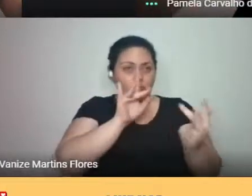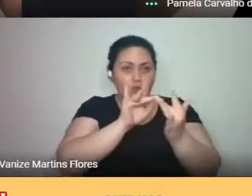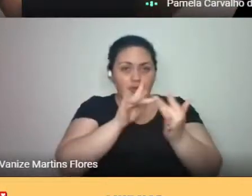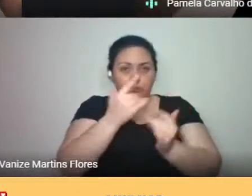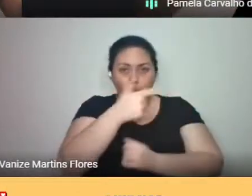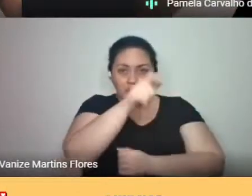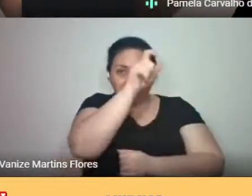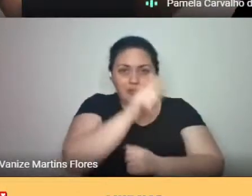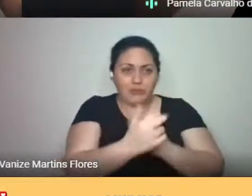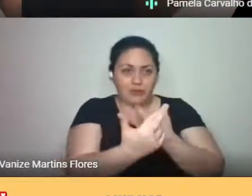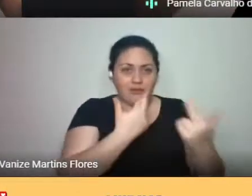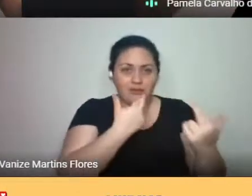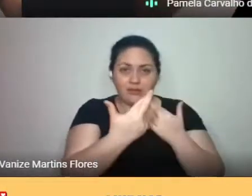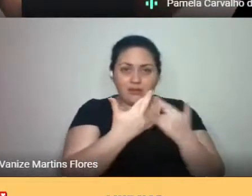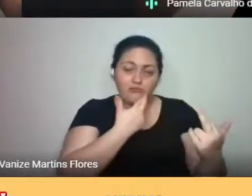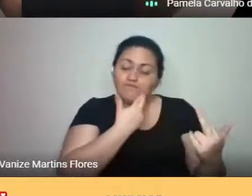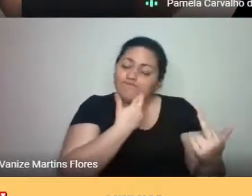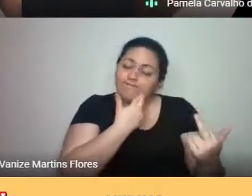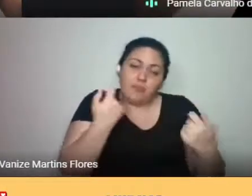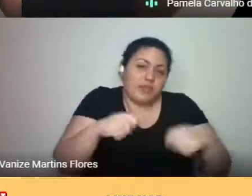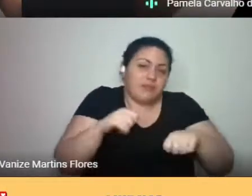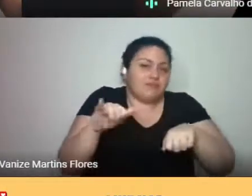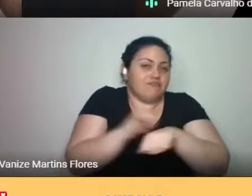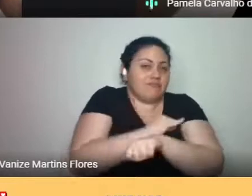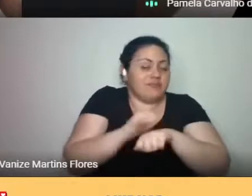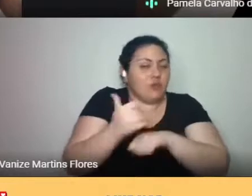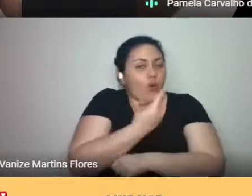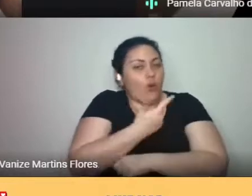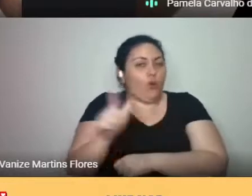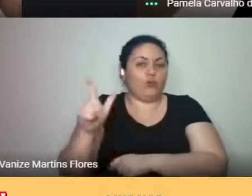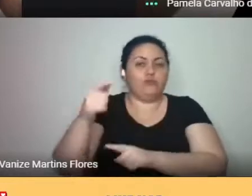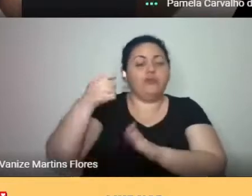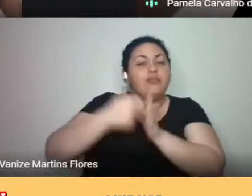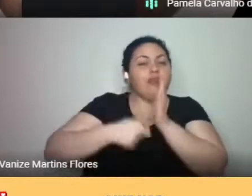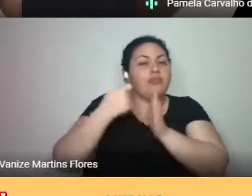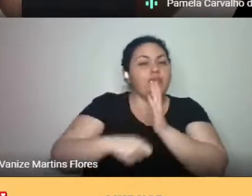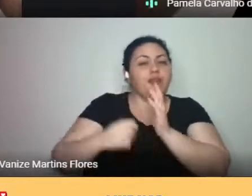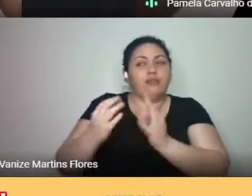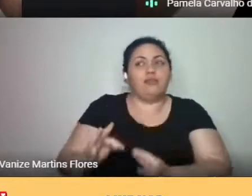permitir formas de tu fazer desconectar, né? E ao mesmo tempo